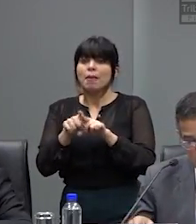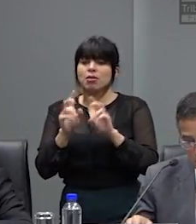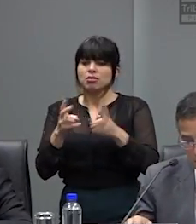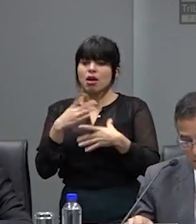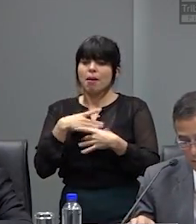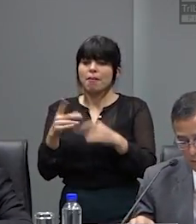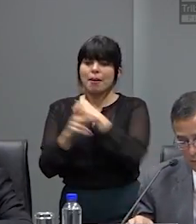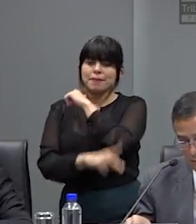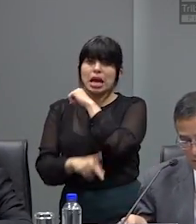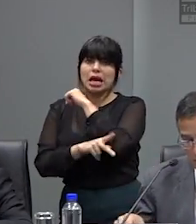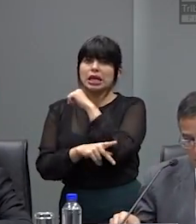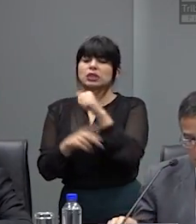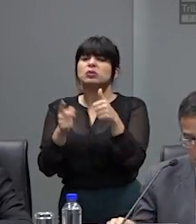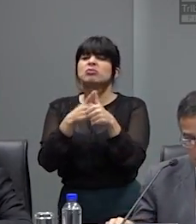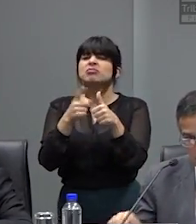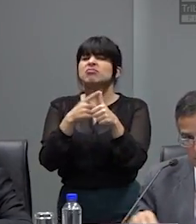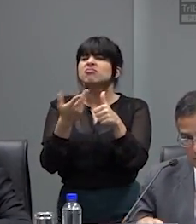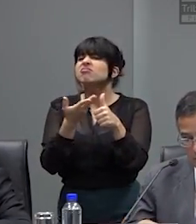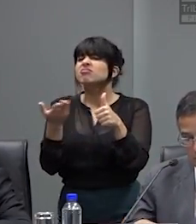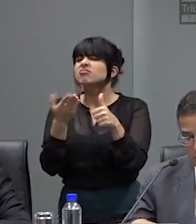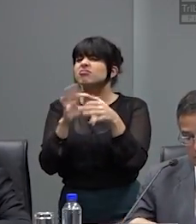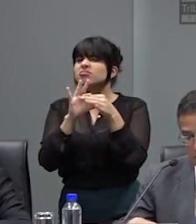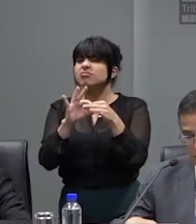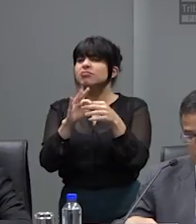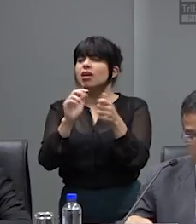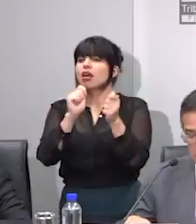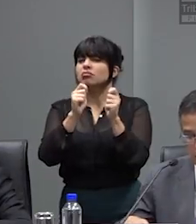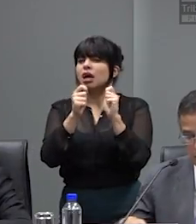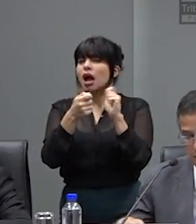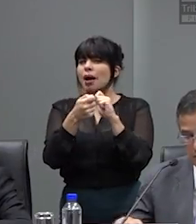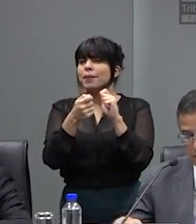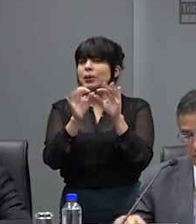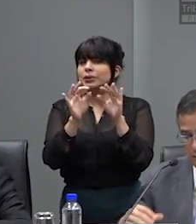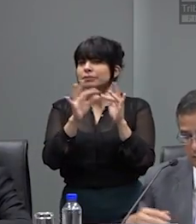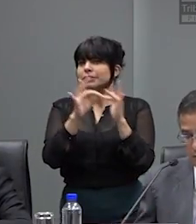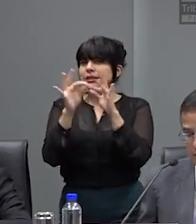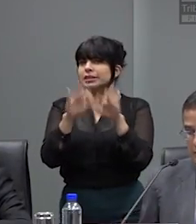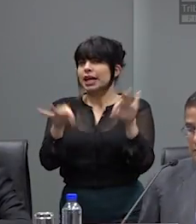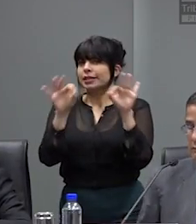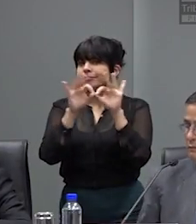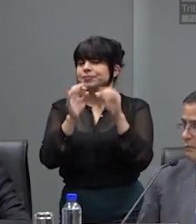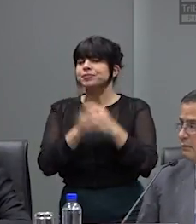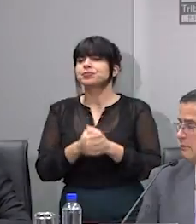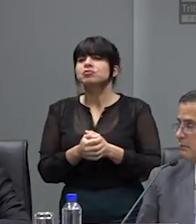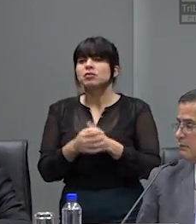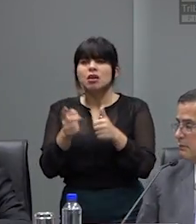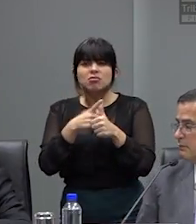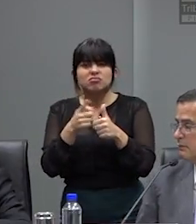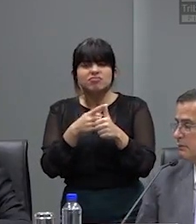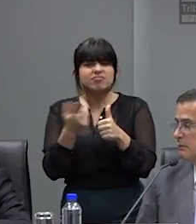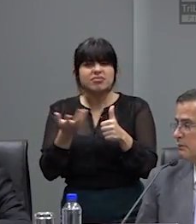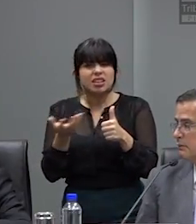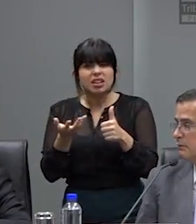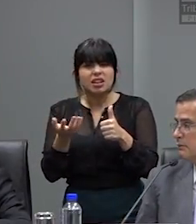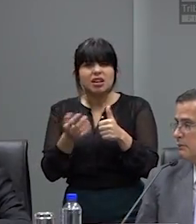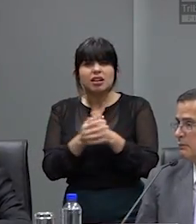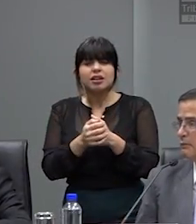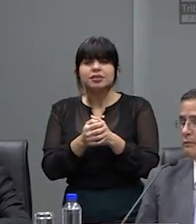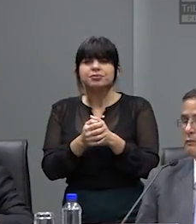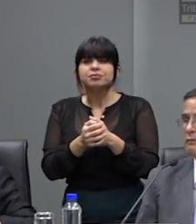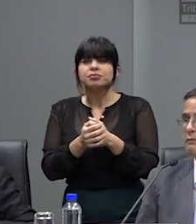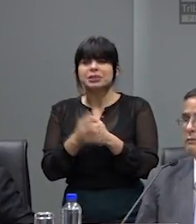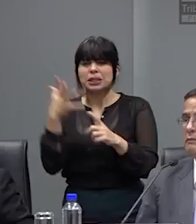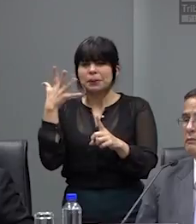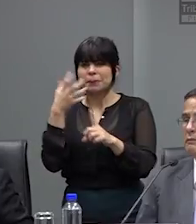también. Uno tiene que ver con algunas reformas que resultan de especial relevancia. Uno tiene un